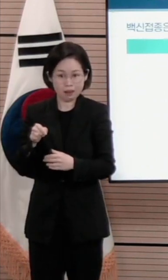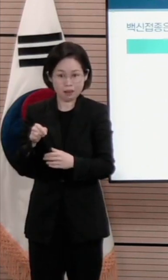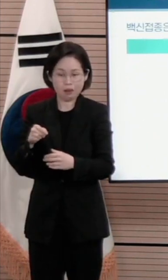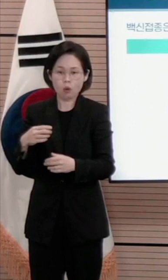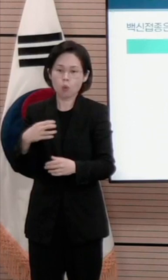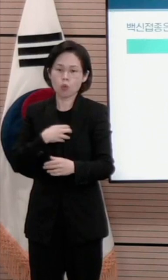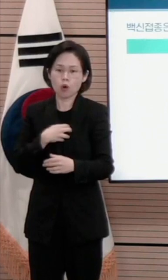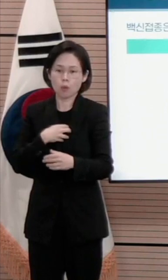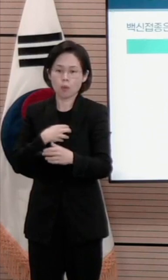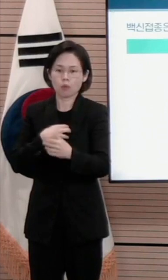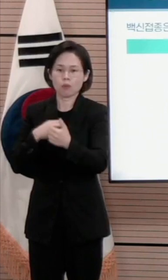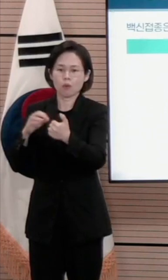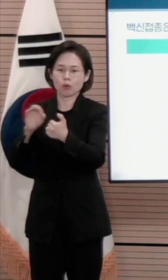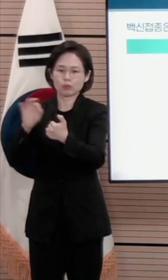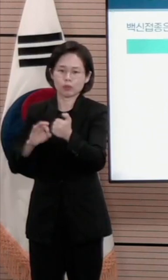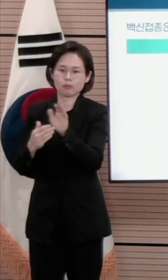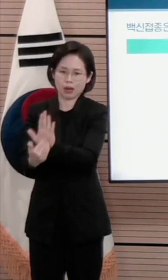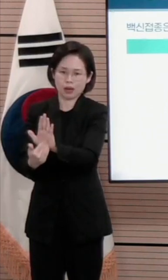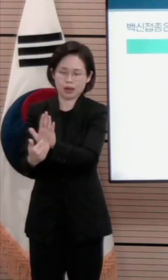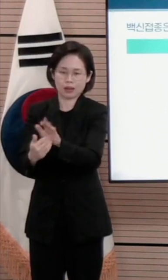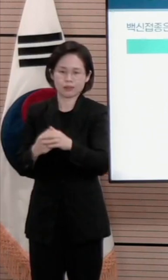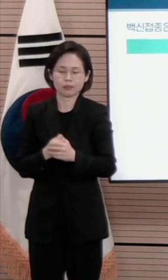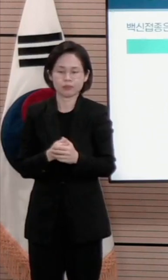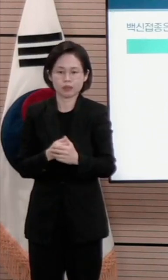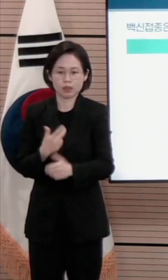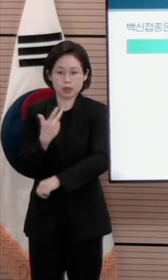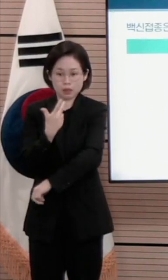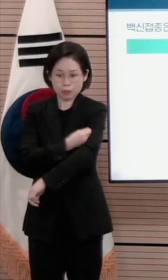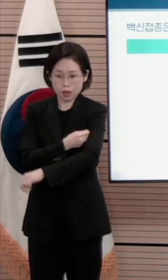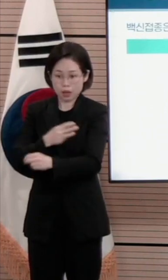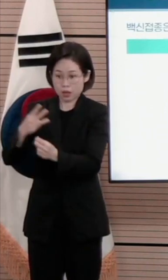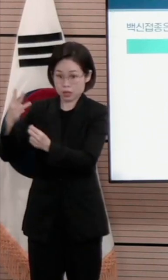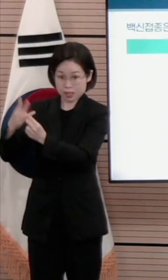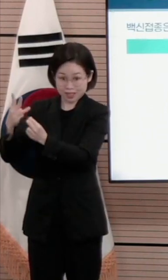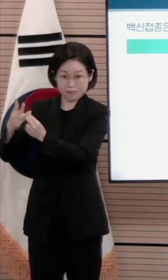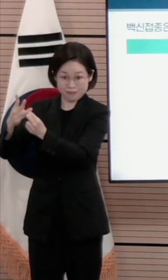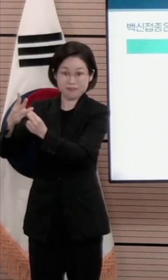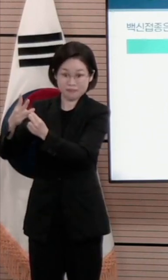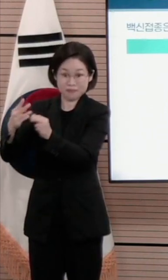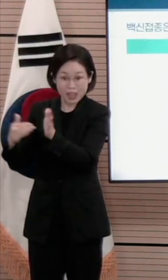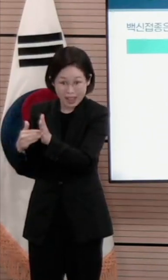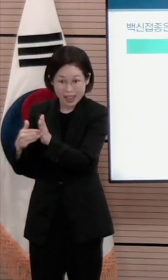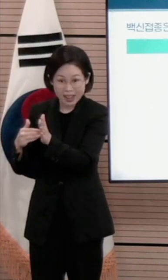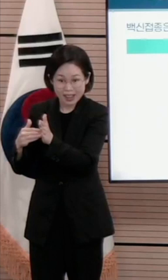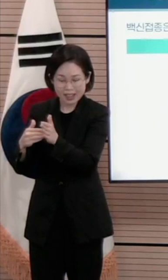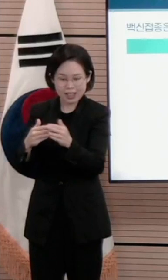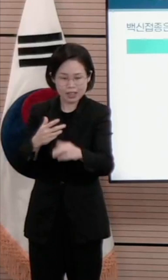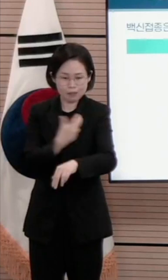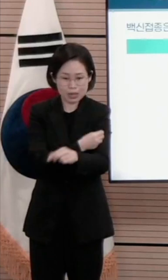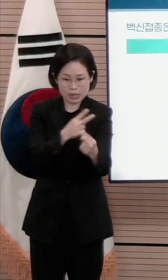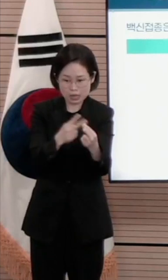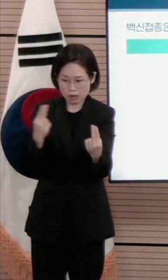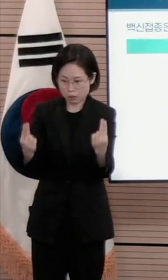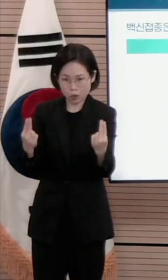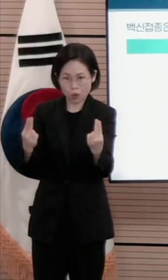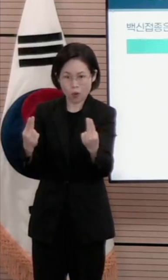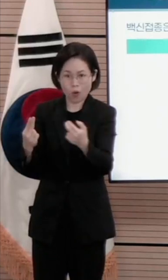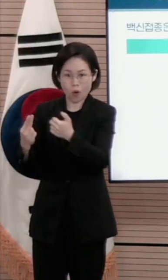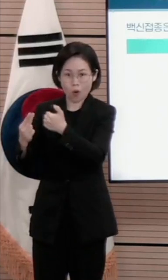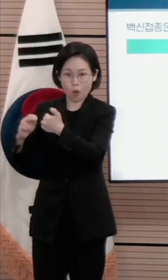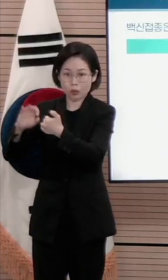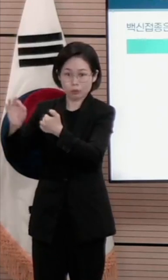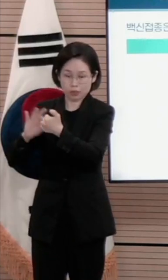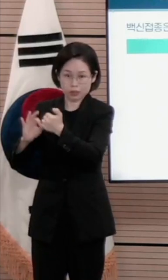위험이 감소하고 또 3차 접종을 추가적으로 받을 경우에는 2차 접종에 비해서 반이 더